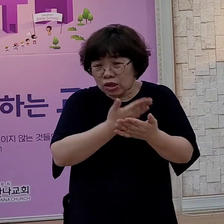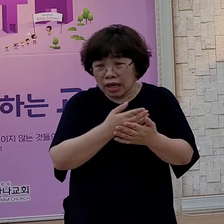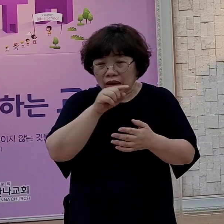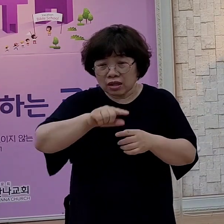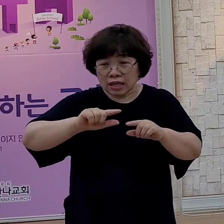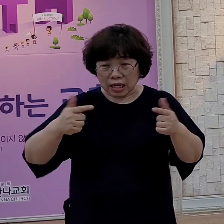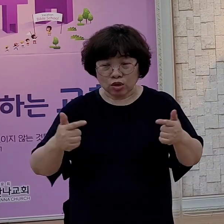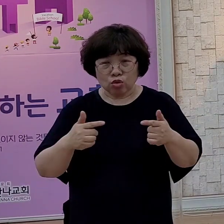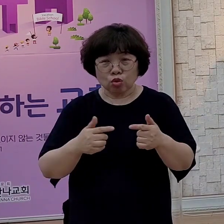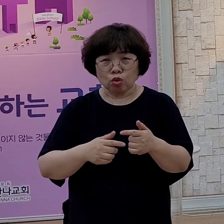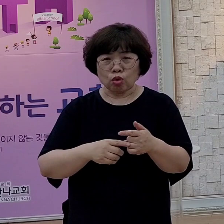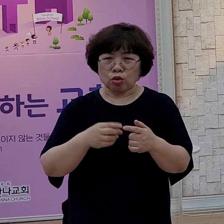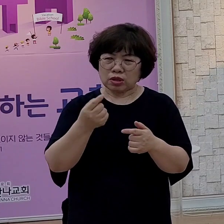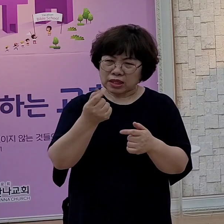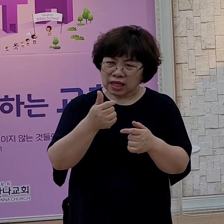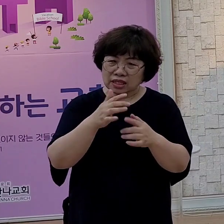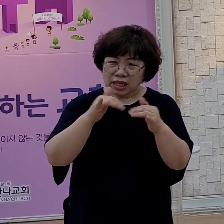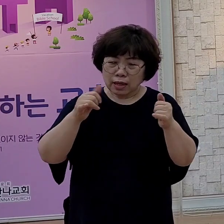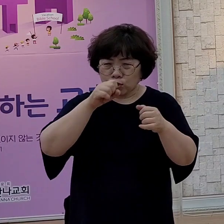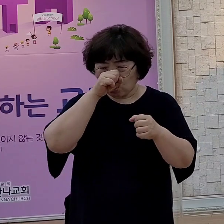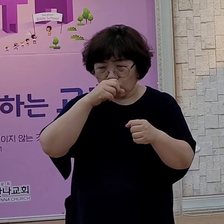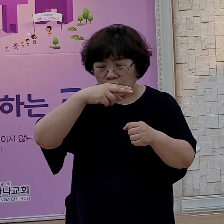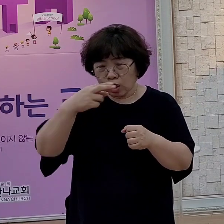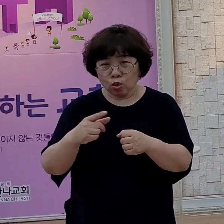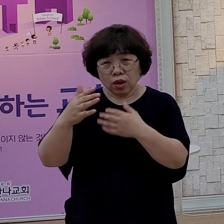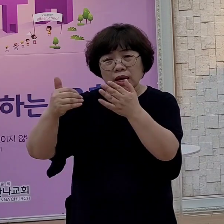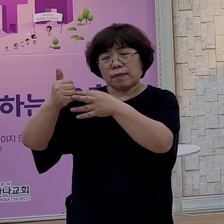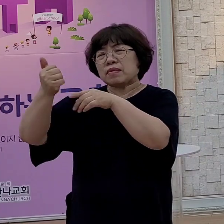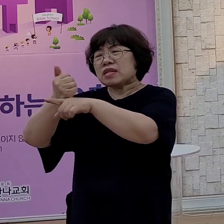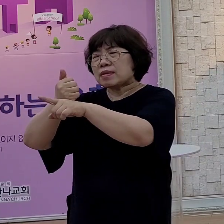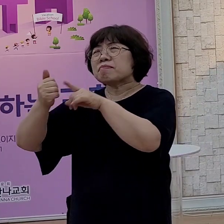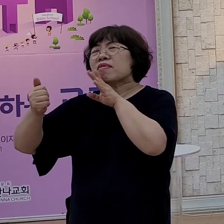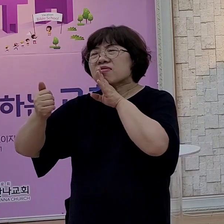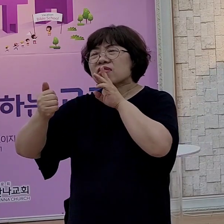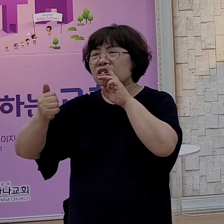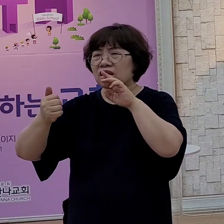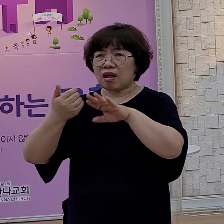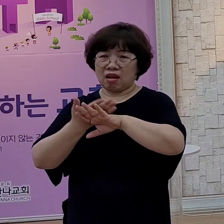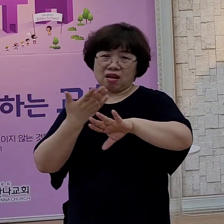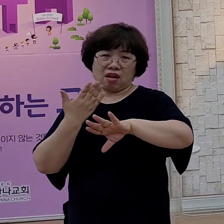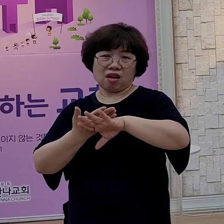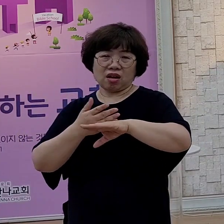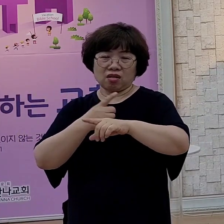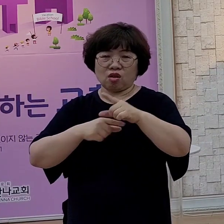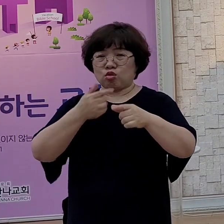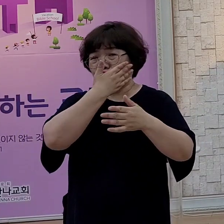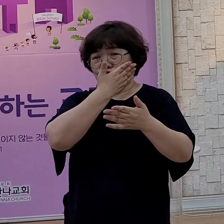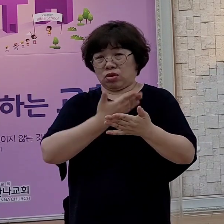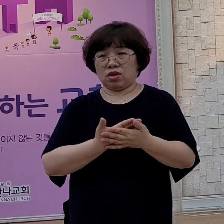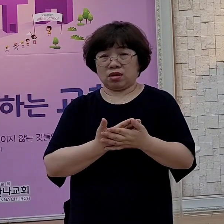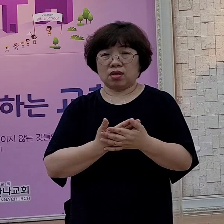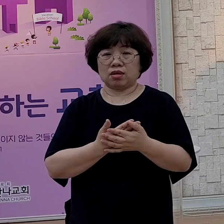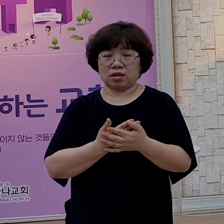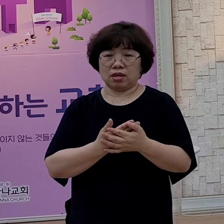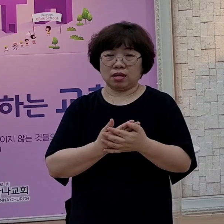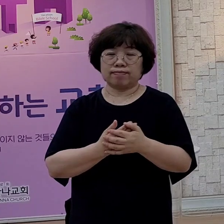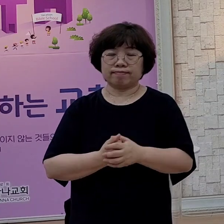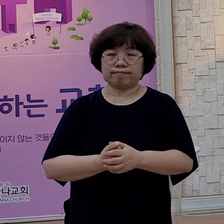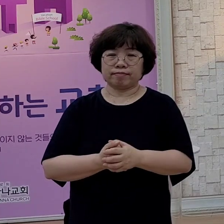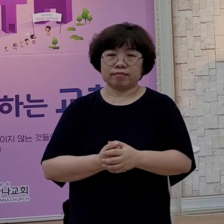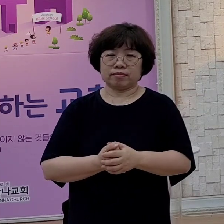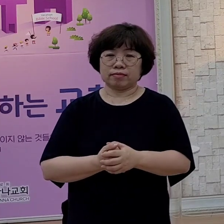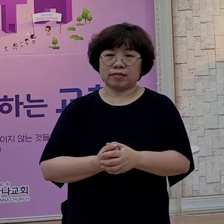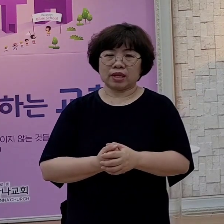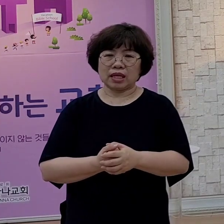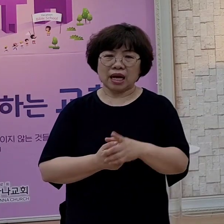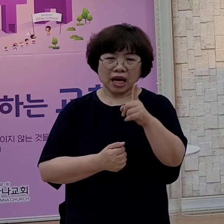망하듯이 교회 안은 다수결로 결정하는 것이 아닙니다. 한 사람이라도 진리의 방향으로, 하나님의 말씀이 원하는